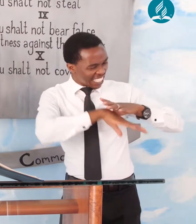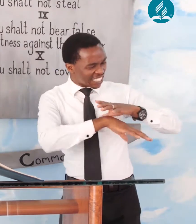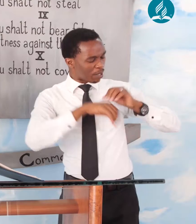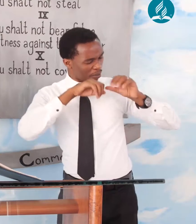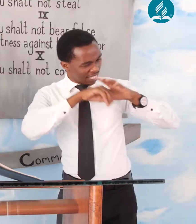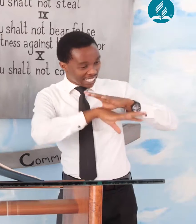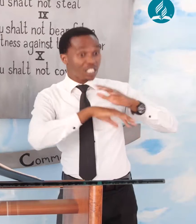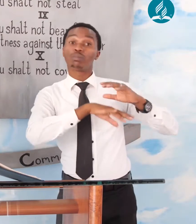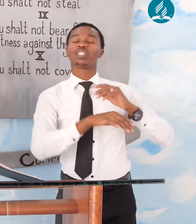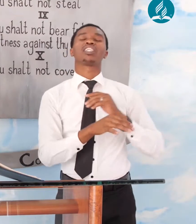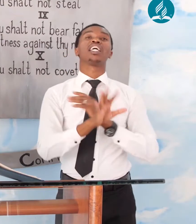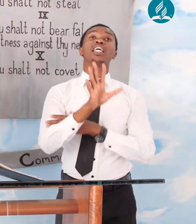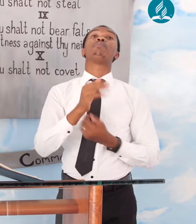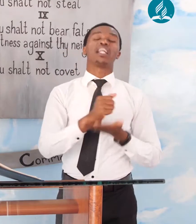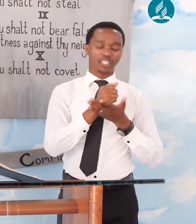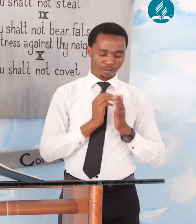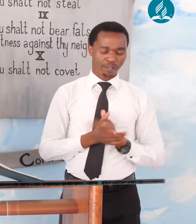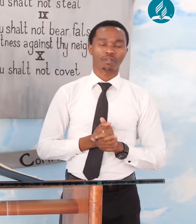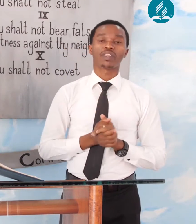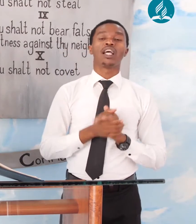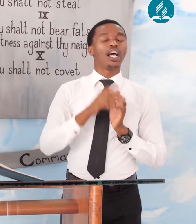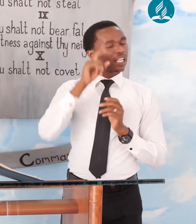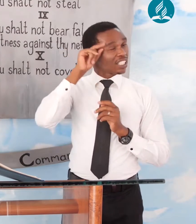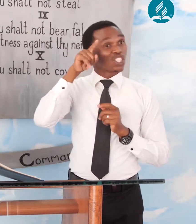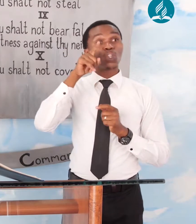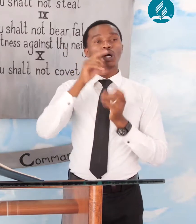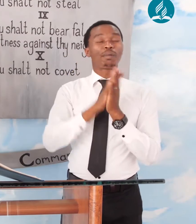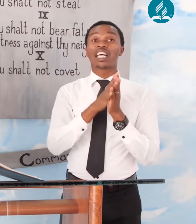iki cyigisho cyangwa se iyi nkuru murayizi muziko